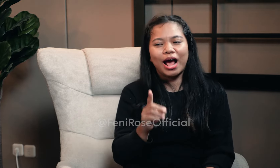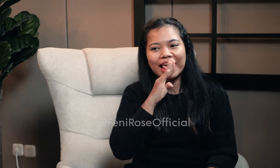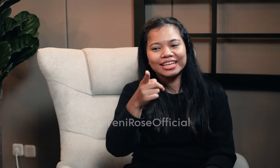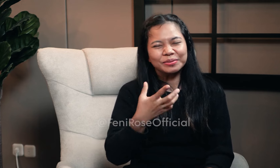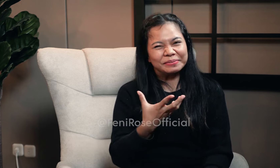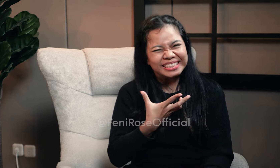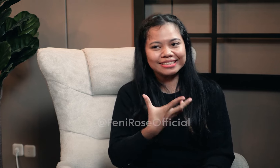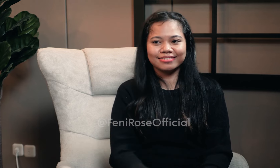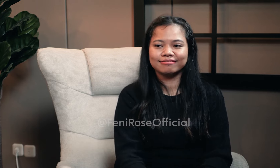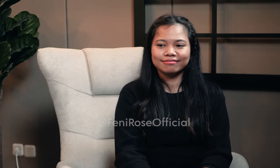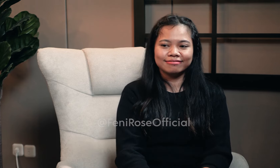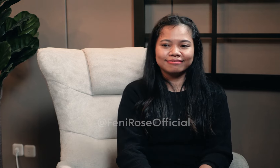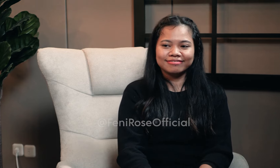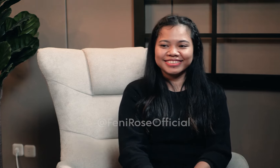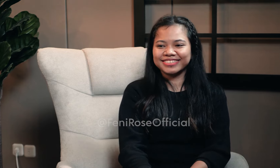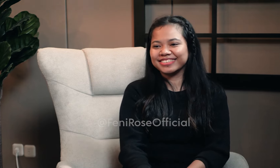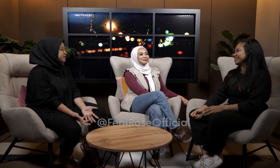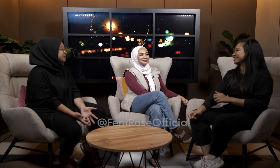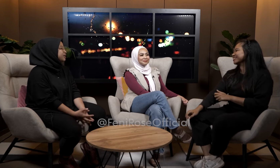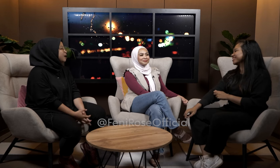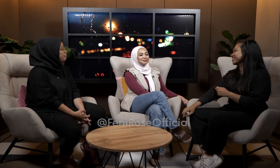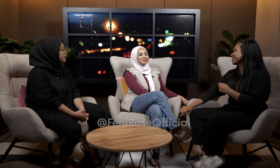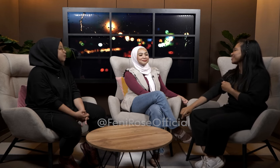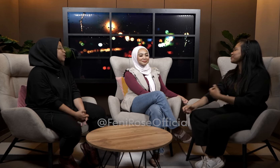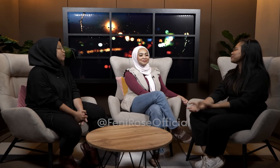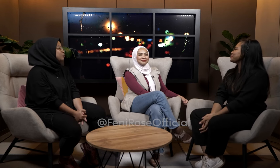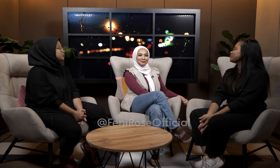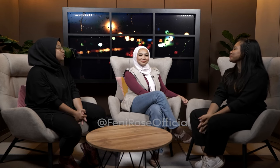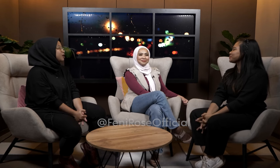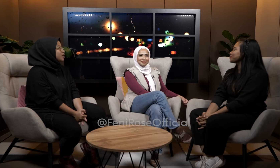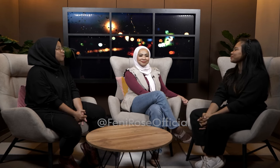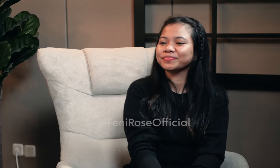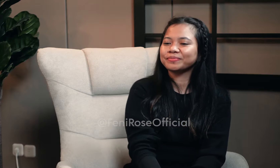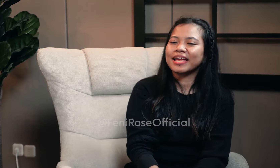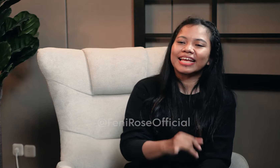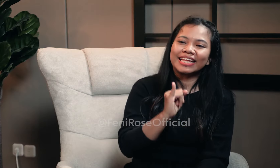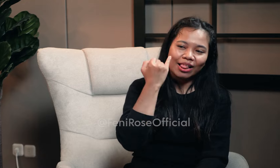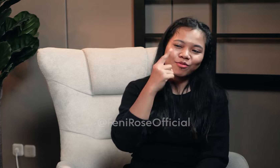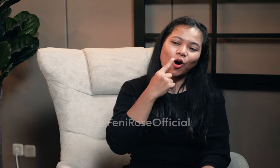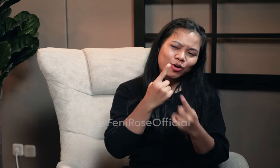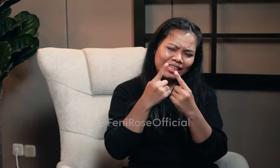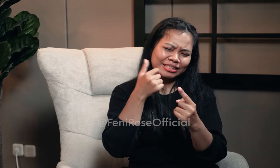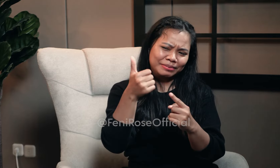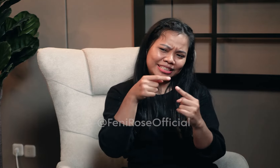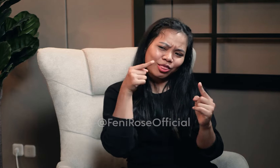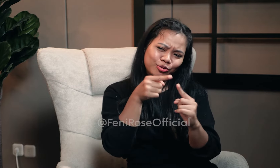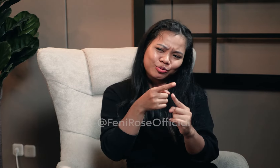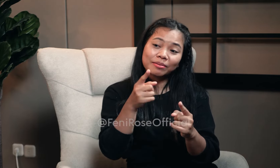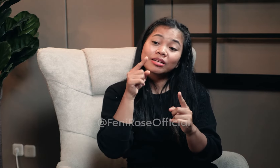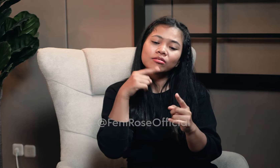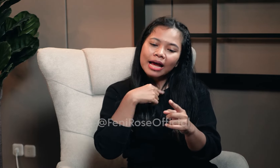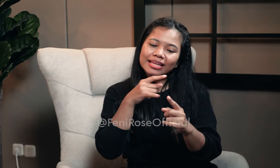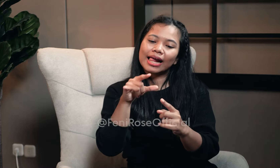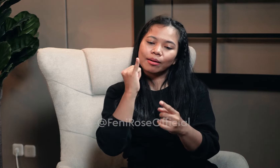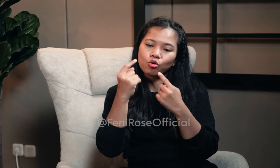kemarin saya berusaha buat ekspresinya ya jadi dapat teman-teman tulis juga menu nonton debatnya juga Oh ya ilmunya juga